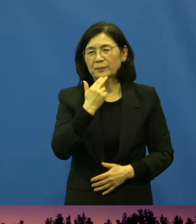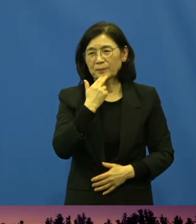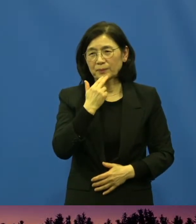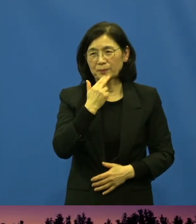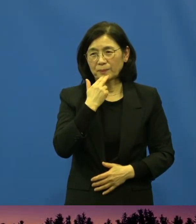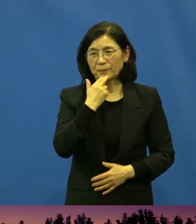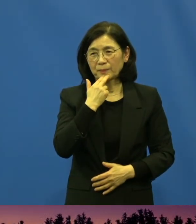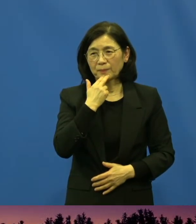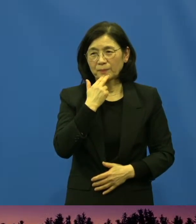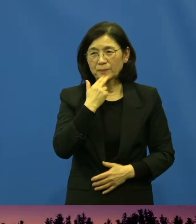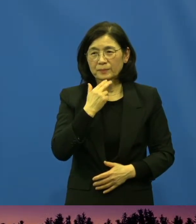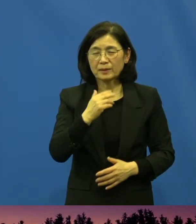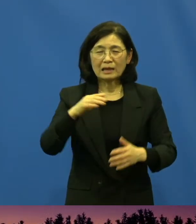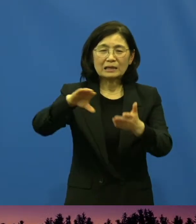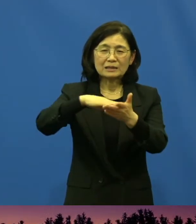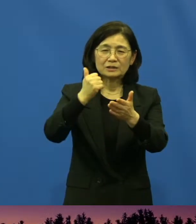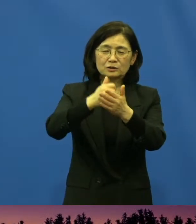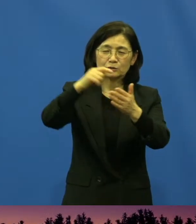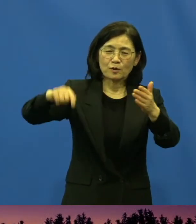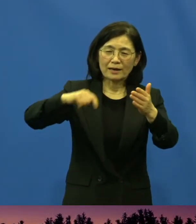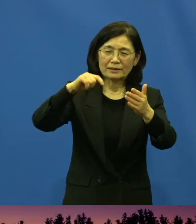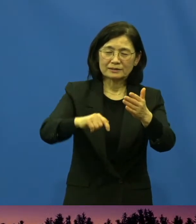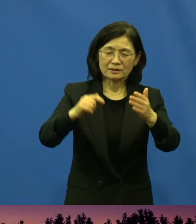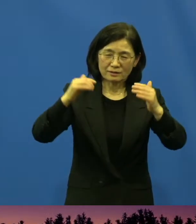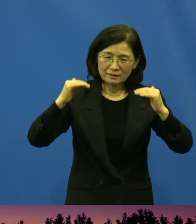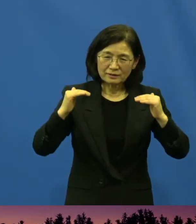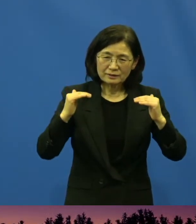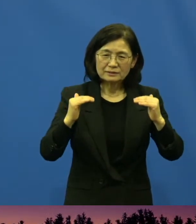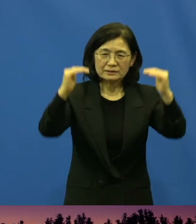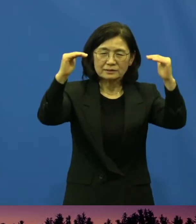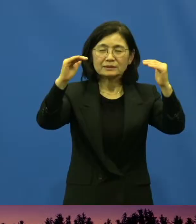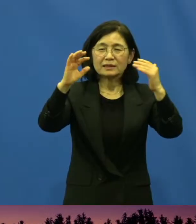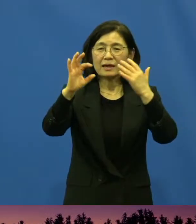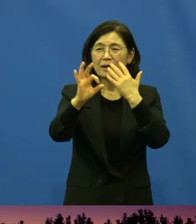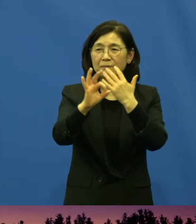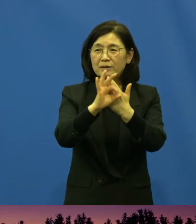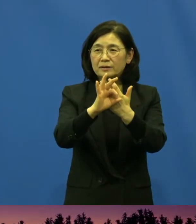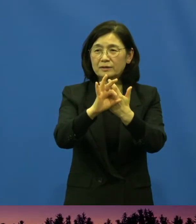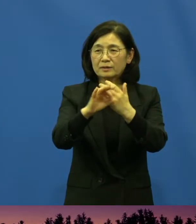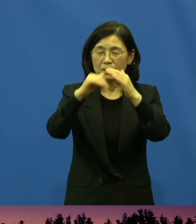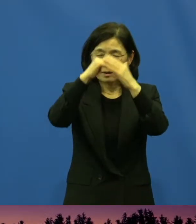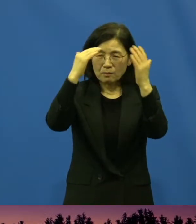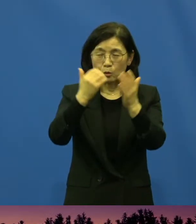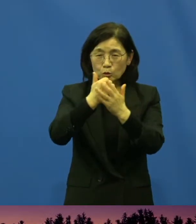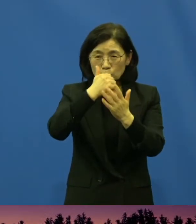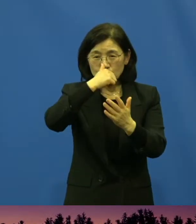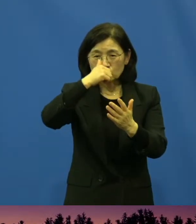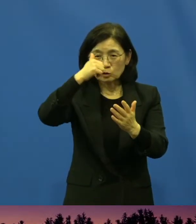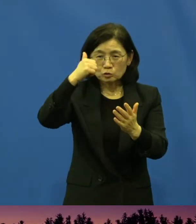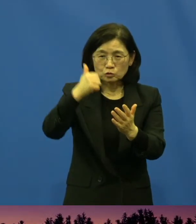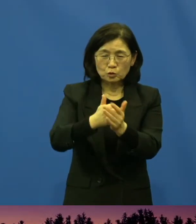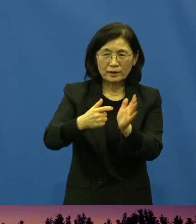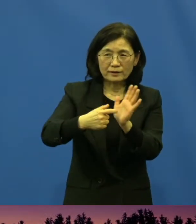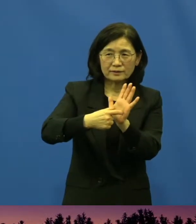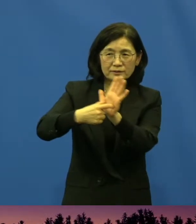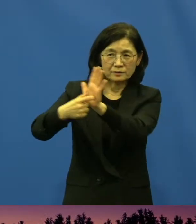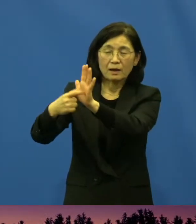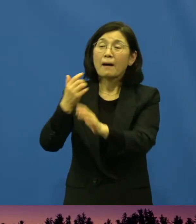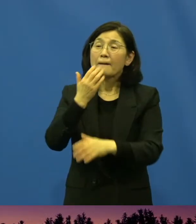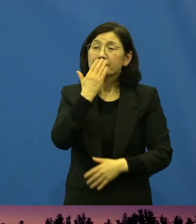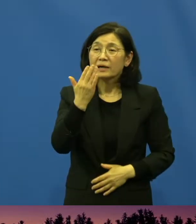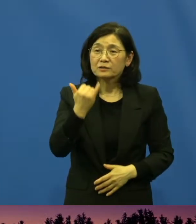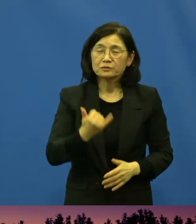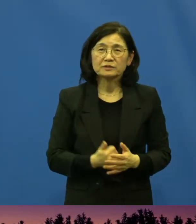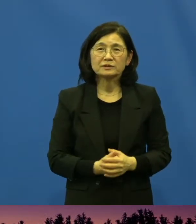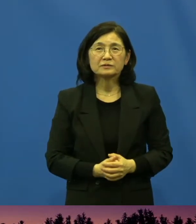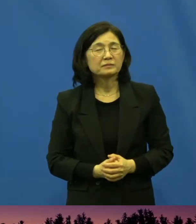신앙이 성장하면 옛날에 넘어졌던 게 이제 나에게 게임이 안 돼야 돼요. 여러분, 옛날에 조그마한 돌에 넘어졌던